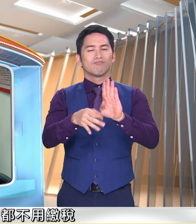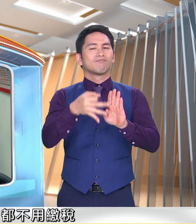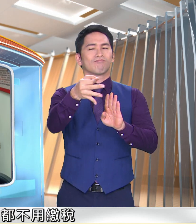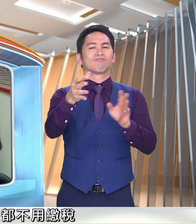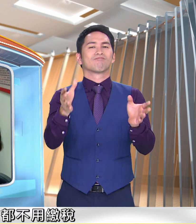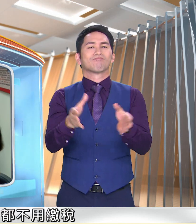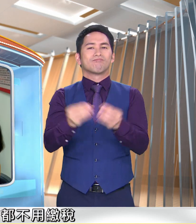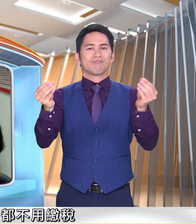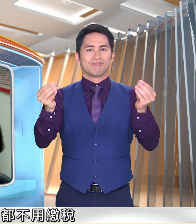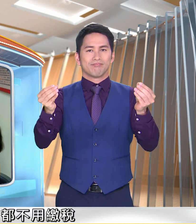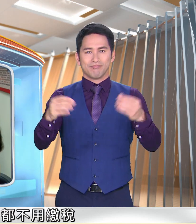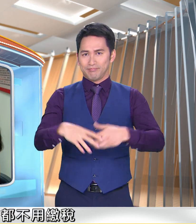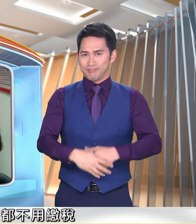下都不用缴税。